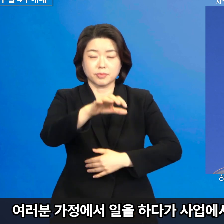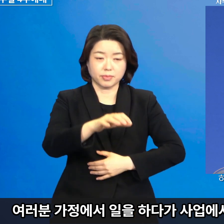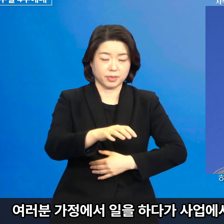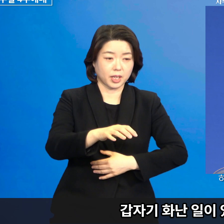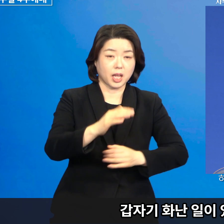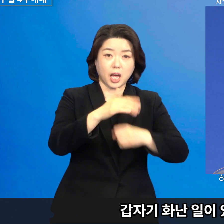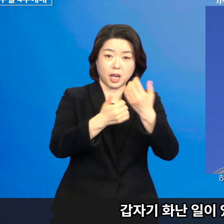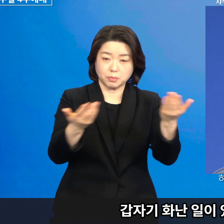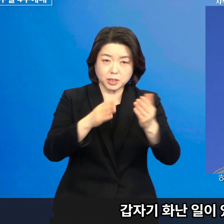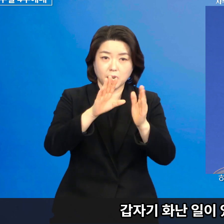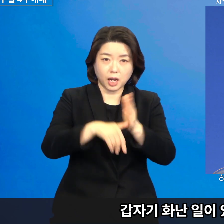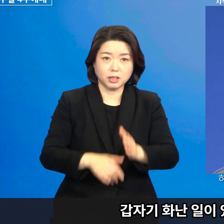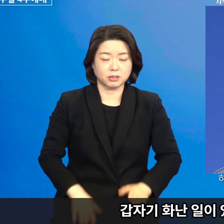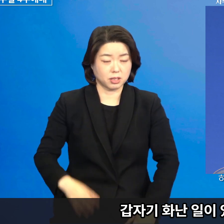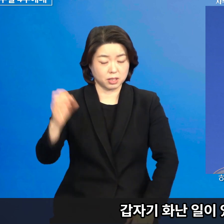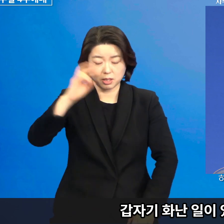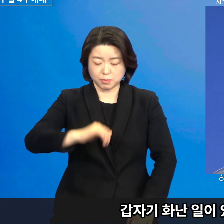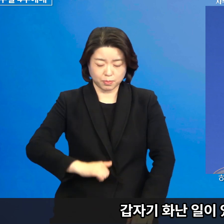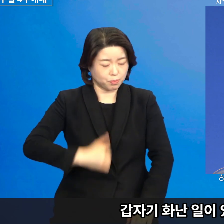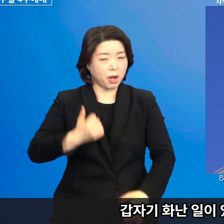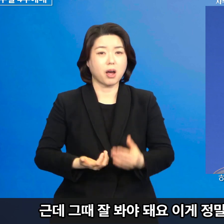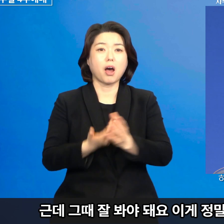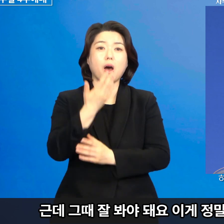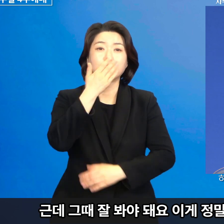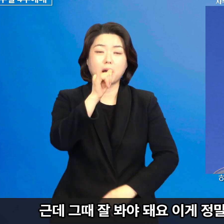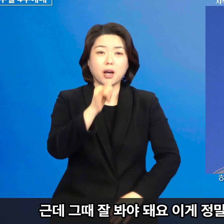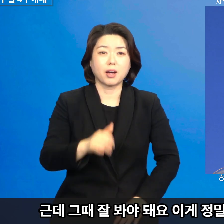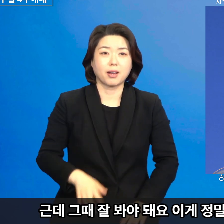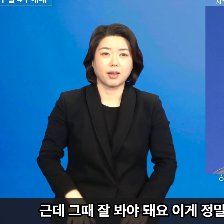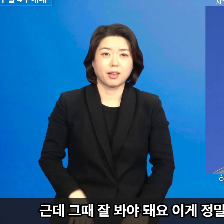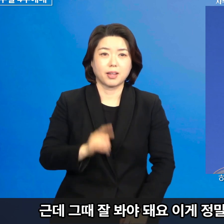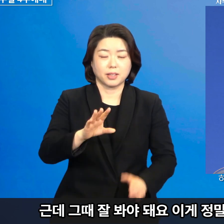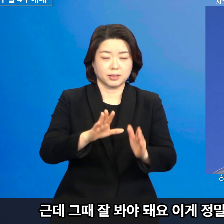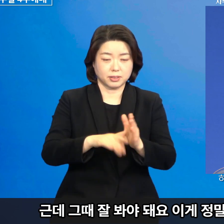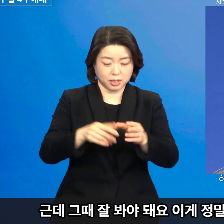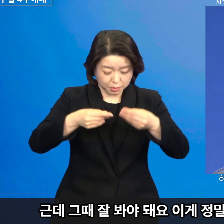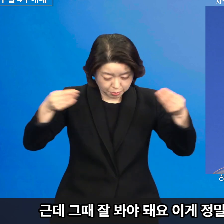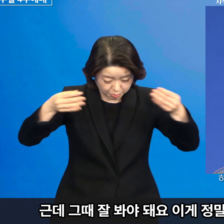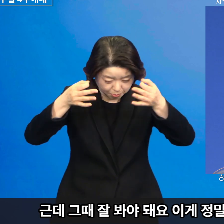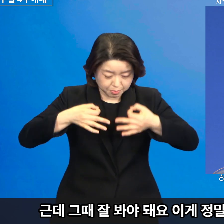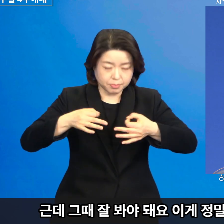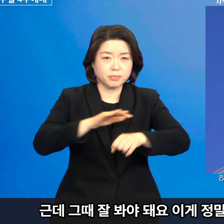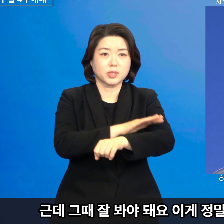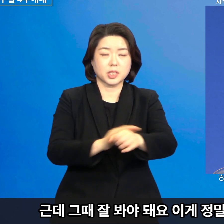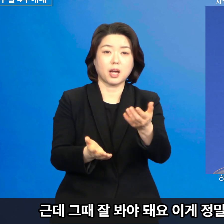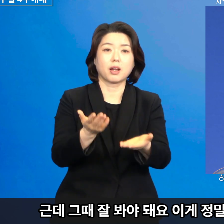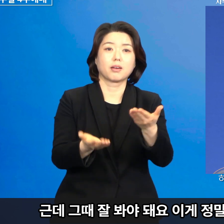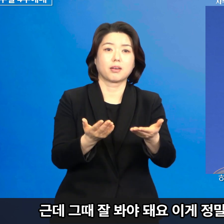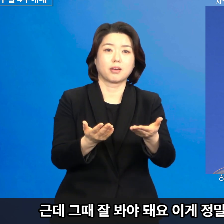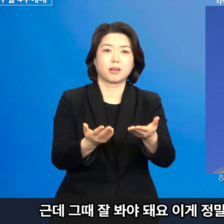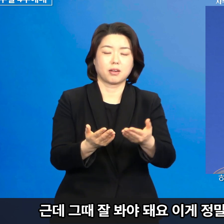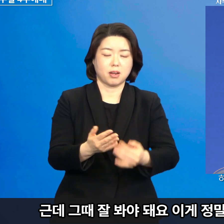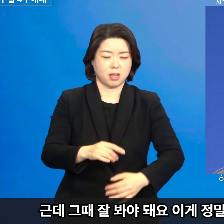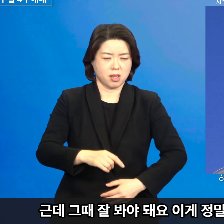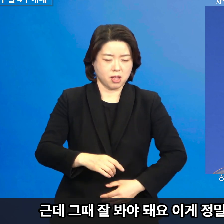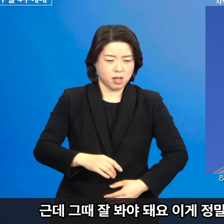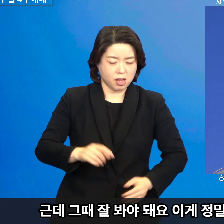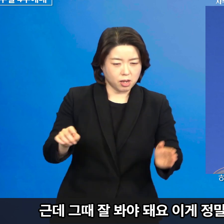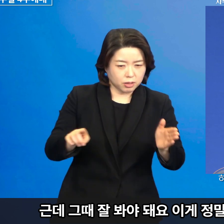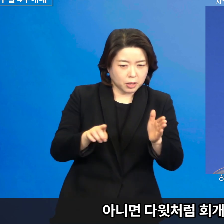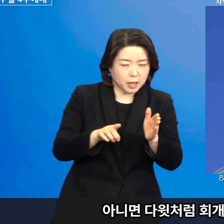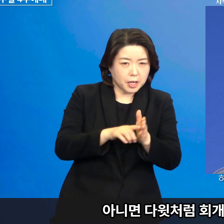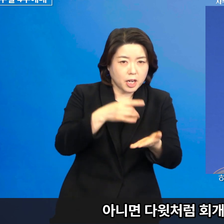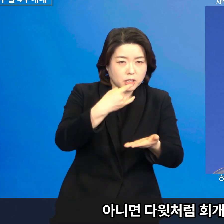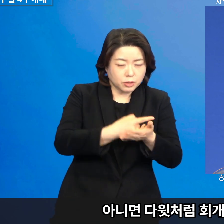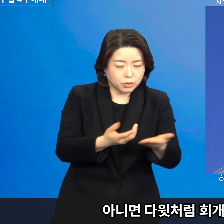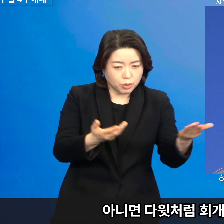하다가도 갑자기 화나는 일이 있을 수 있잖아요. 근데 그때 잘 봐야 돼요. 이게 정말 의로운 분노로 화를 낼